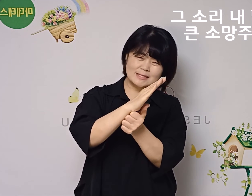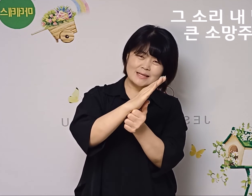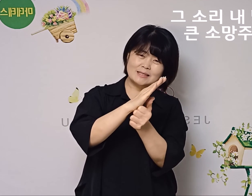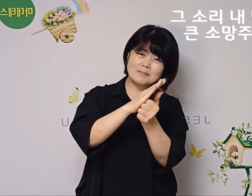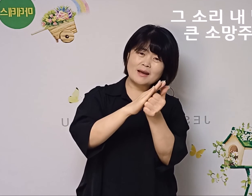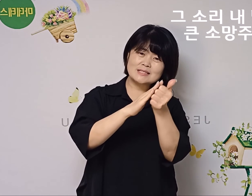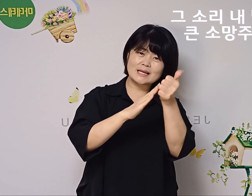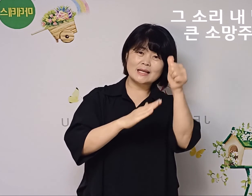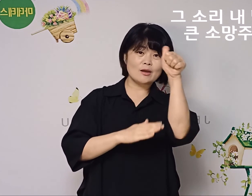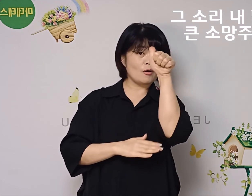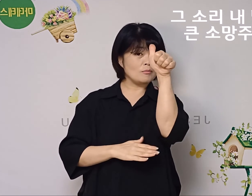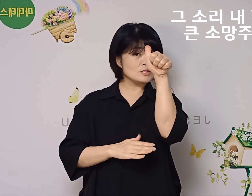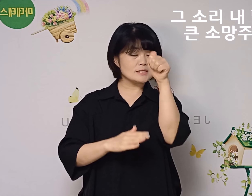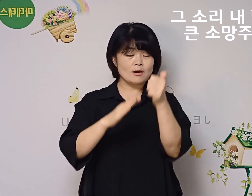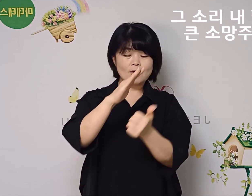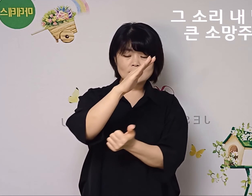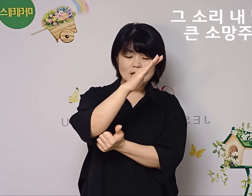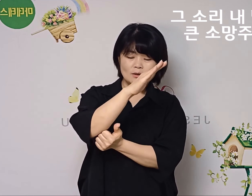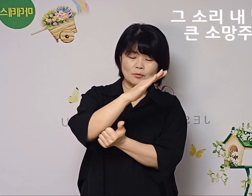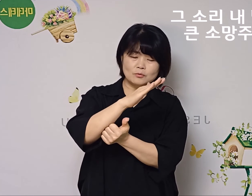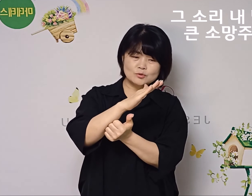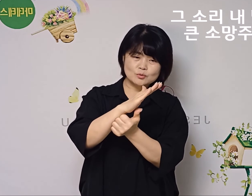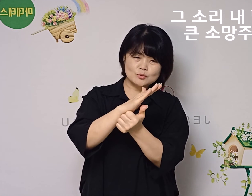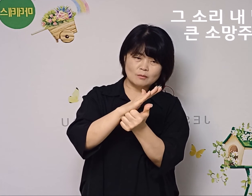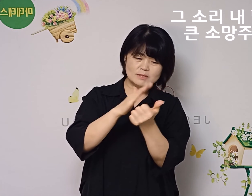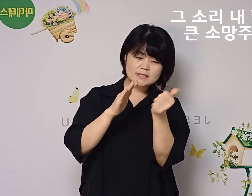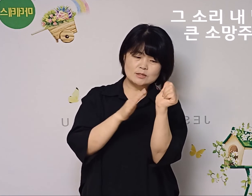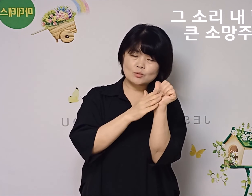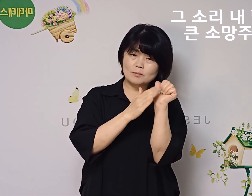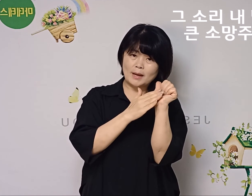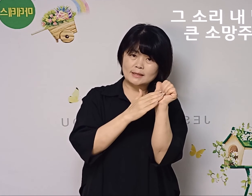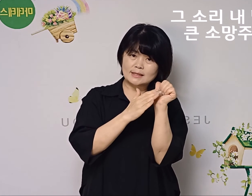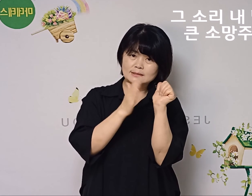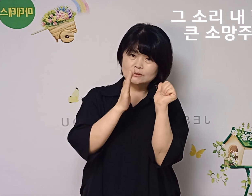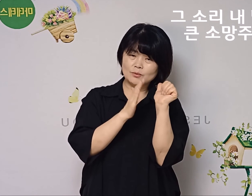새싹이 막 자라나요. 엄지척. 오른손 엄지를 손바닥으로